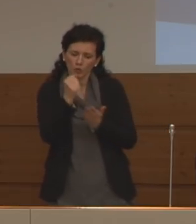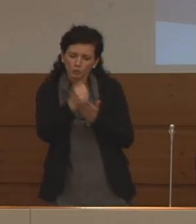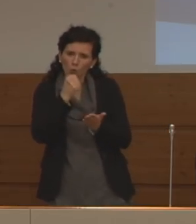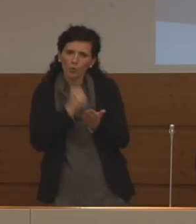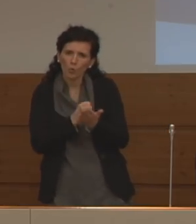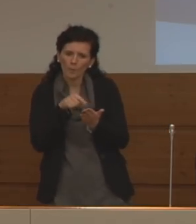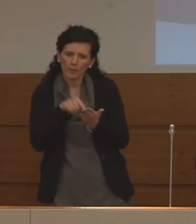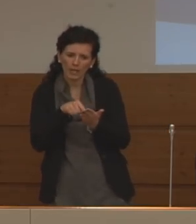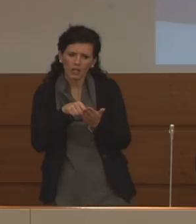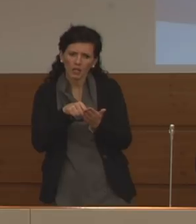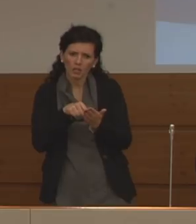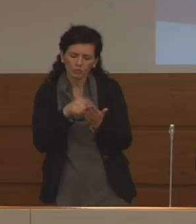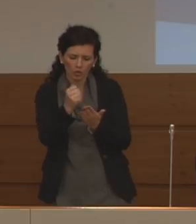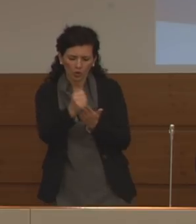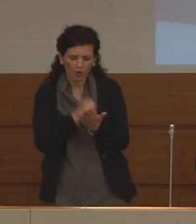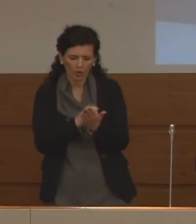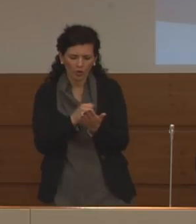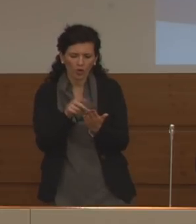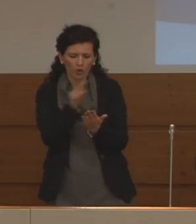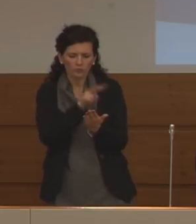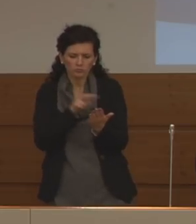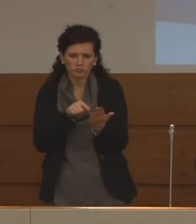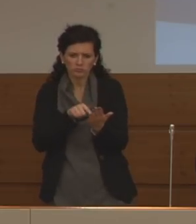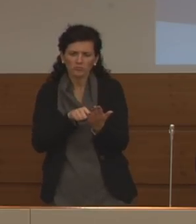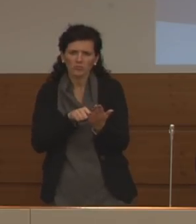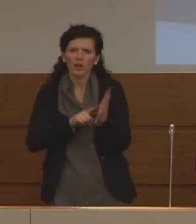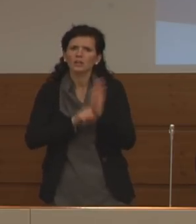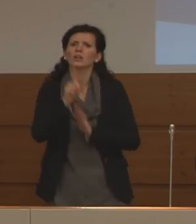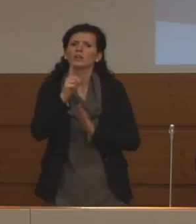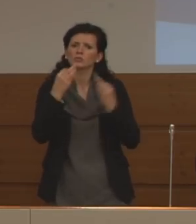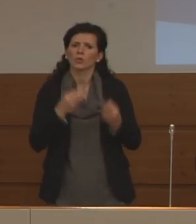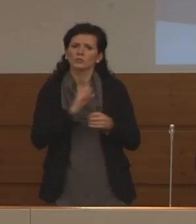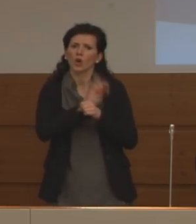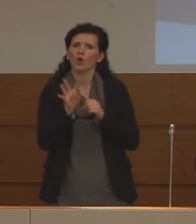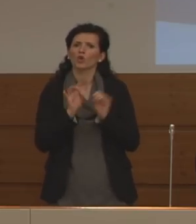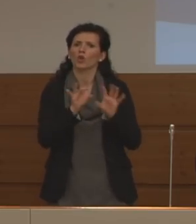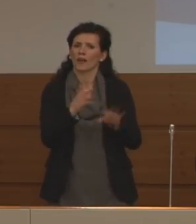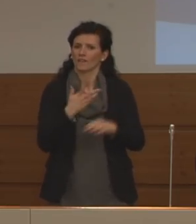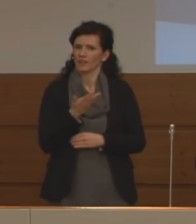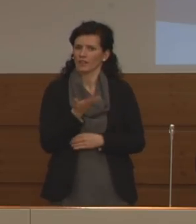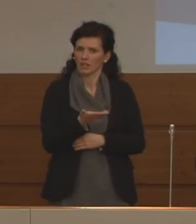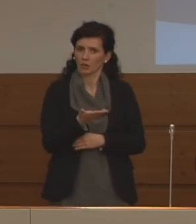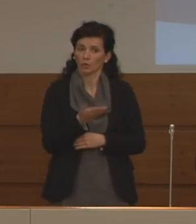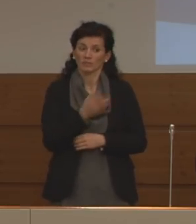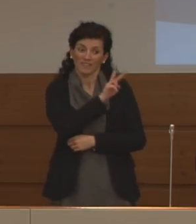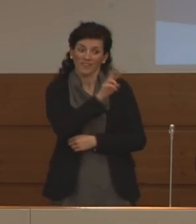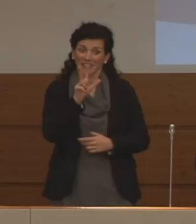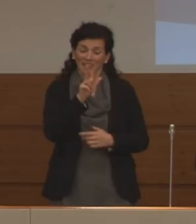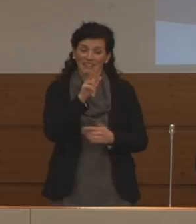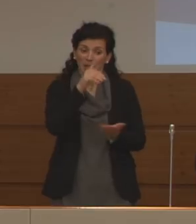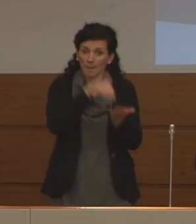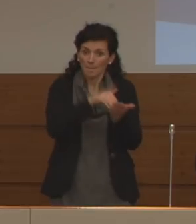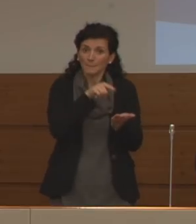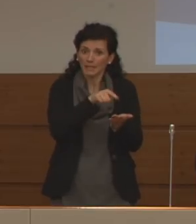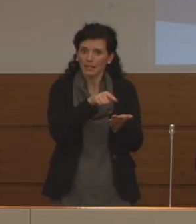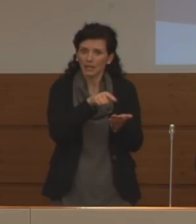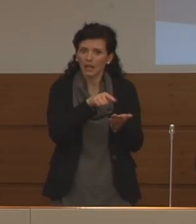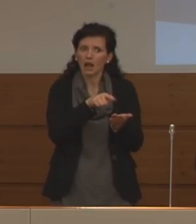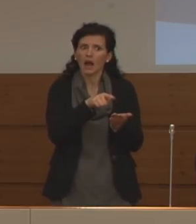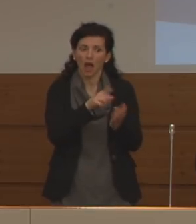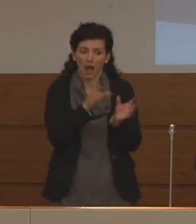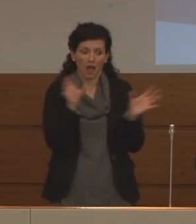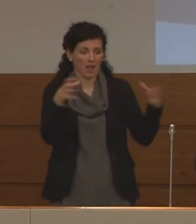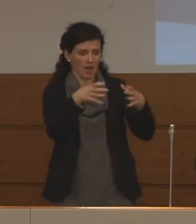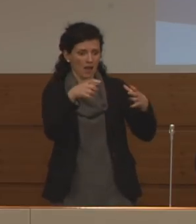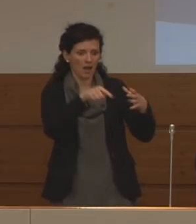di positività per il coronavirus di fatto possono rappresentare un